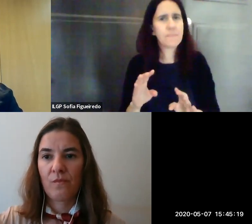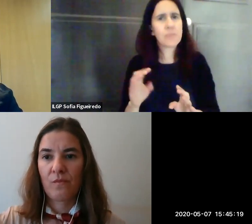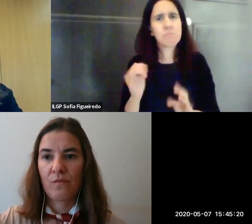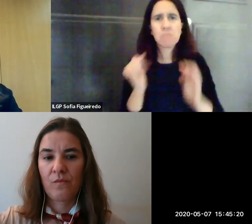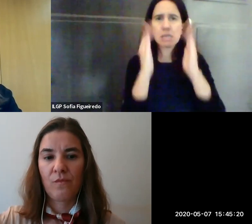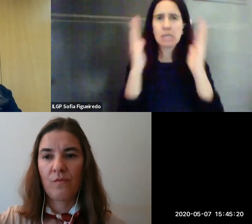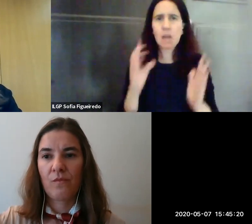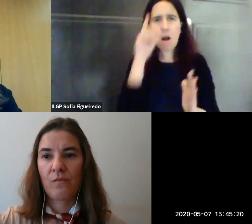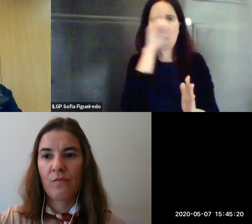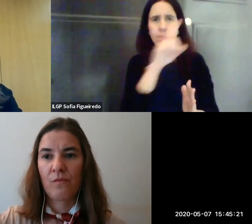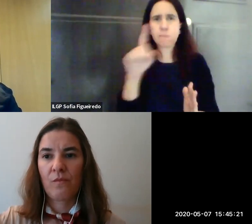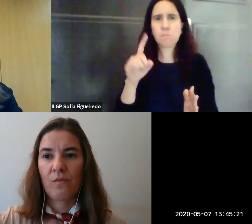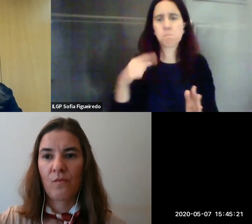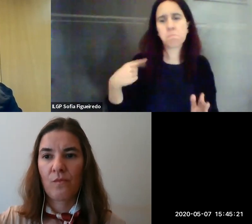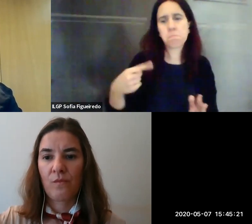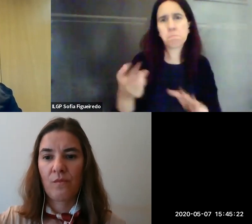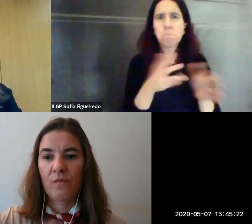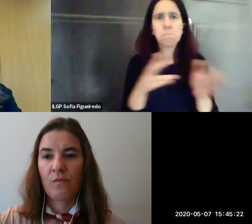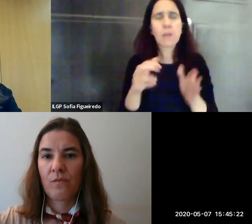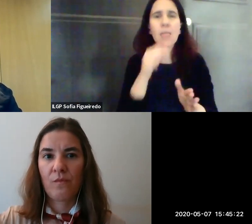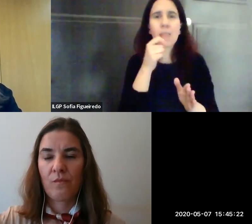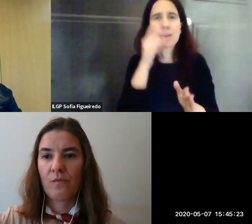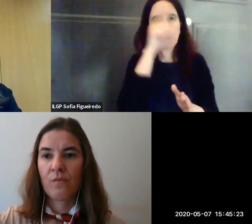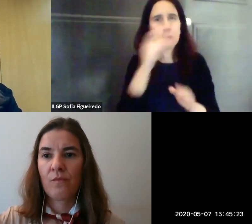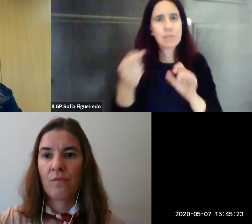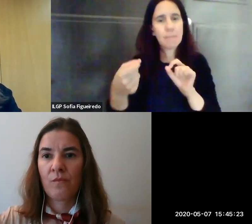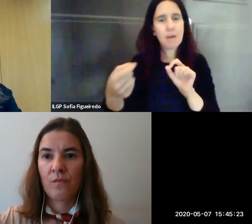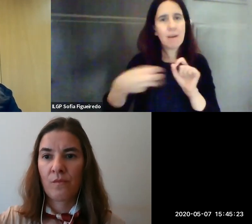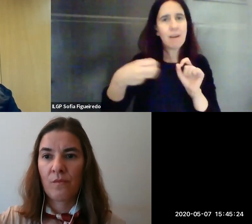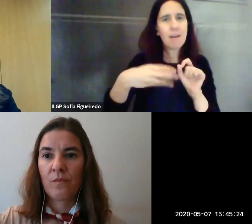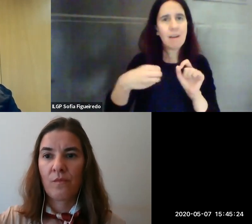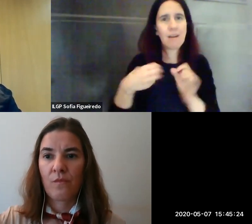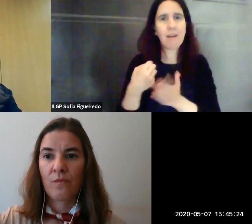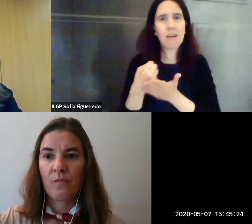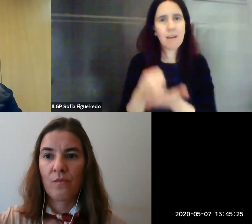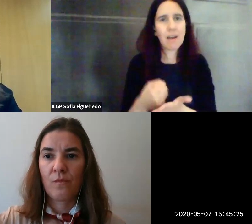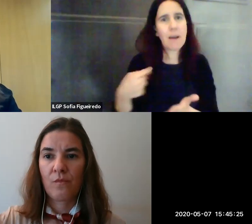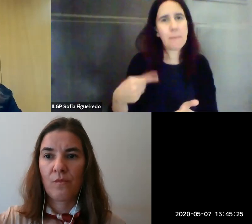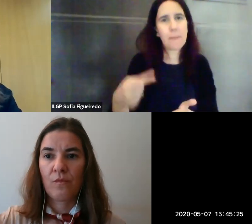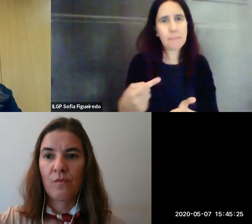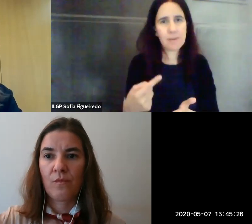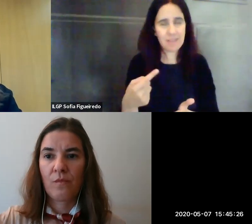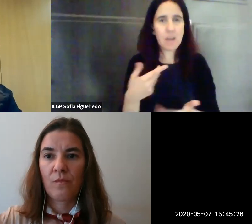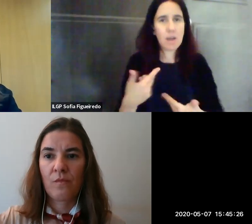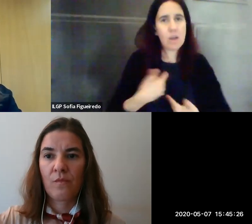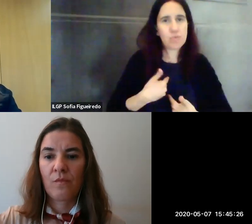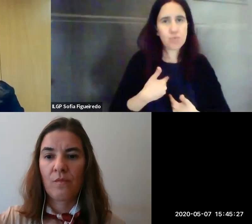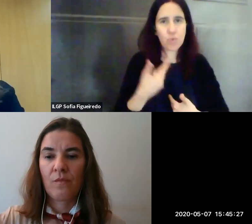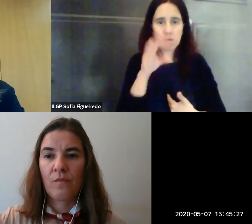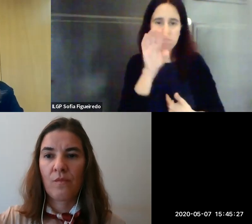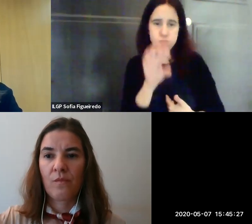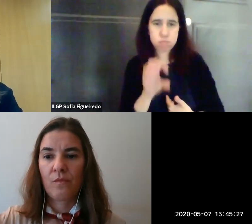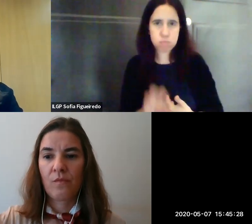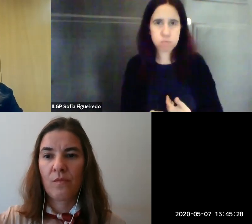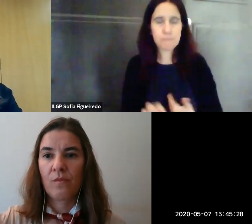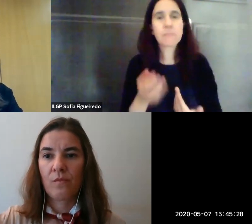menos rotineira a prática de nos mandarem contributos diariamente. E, portanto, isso ajuda a alimentar. Posso-lhe dar, por